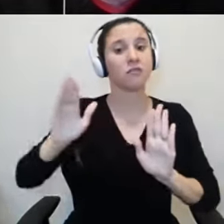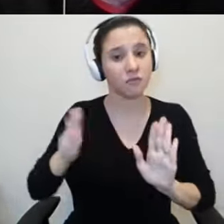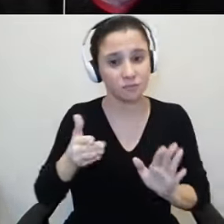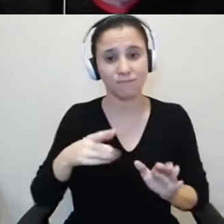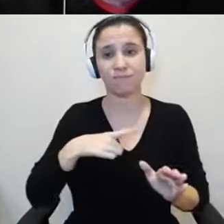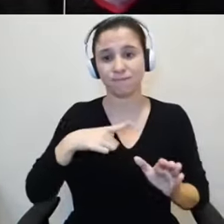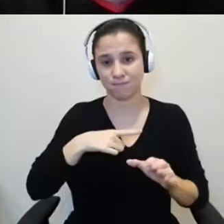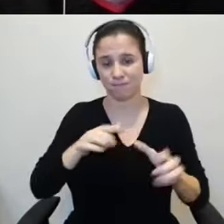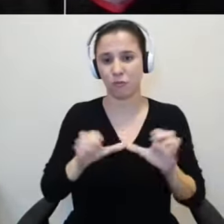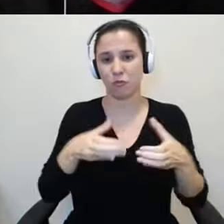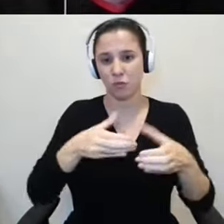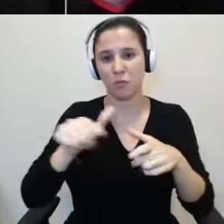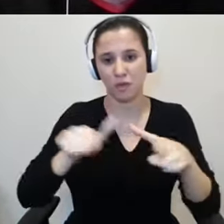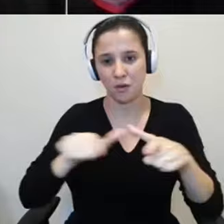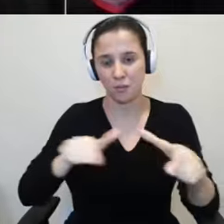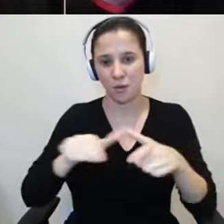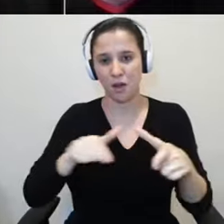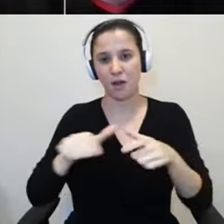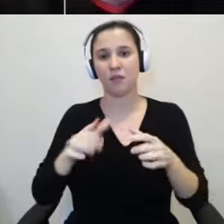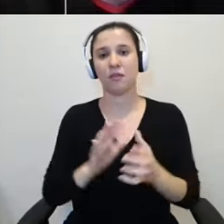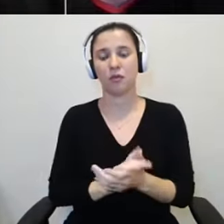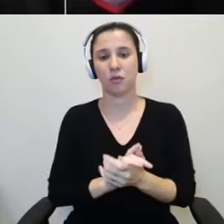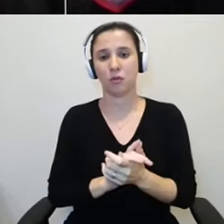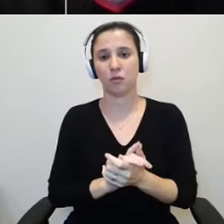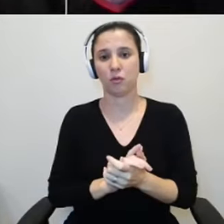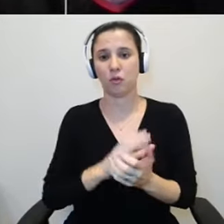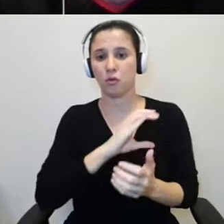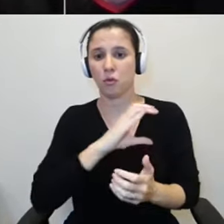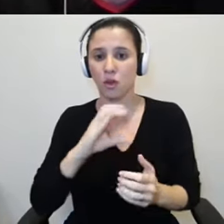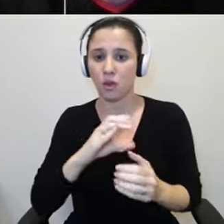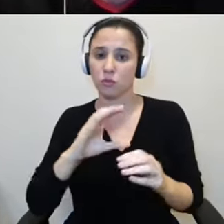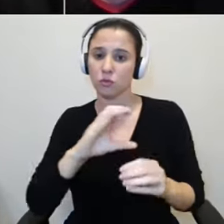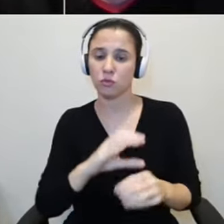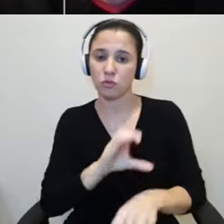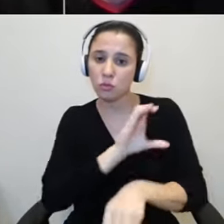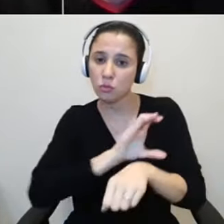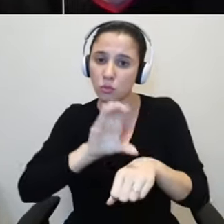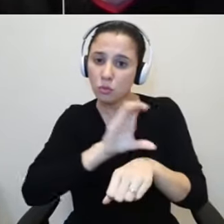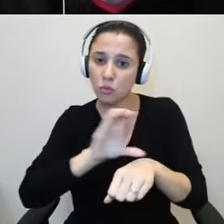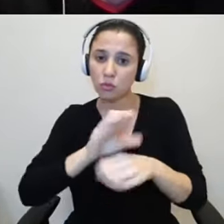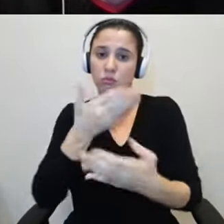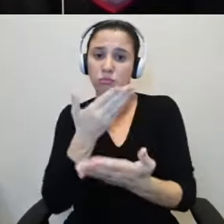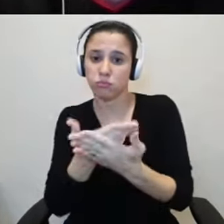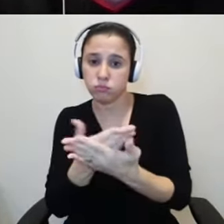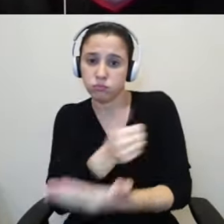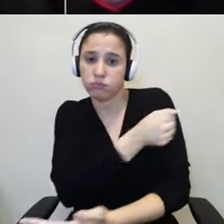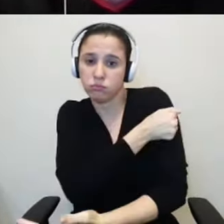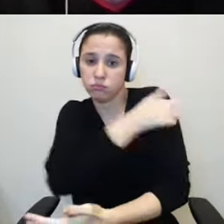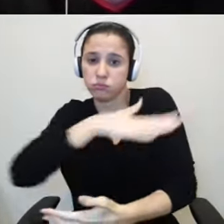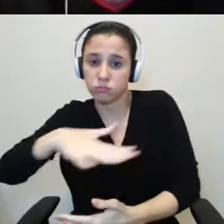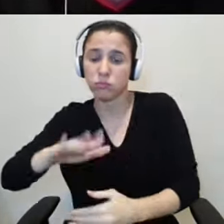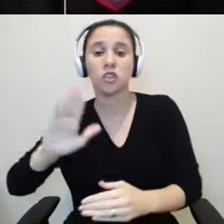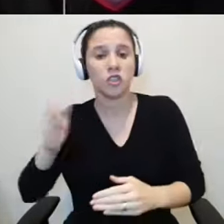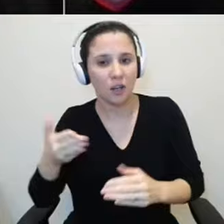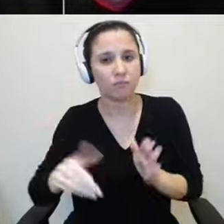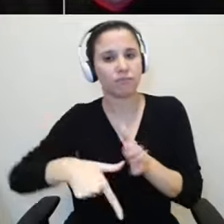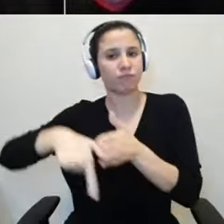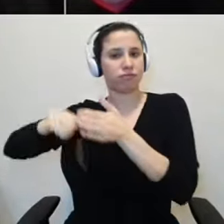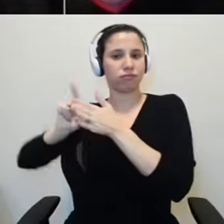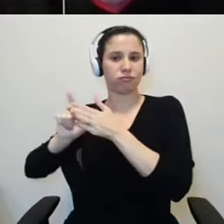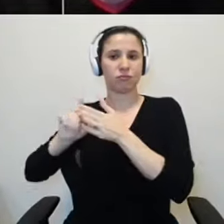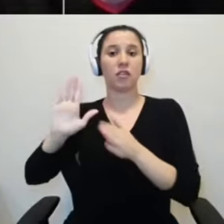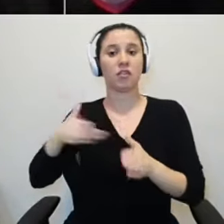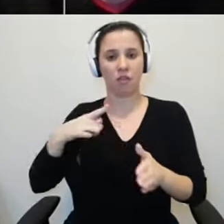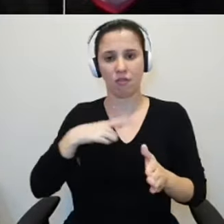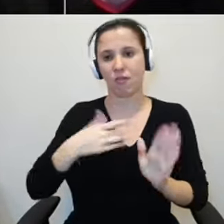de curso, os estudantes e tudo mais, sobre essas propostas, e isso foi feito. Nós temos já uma proposta